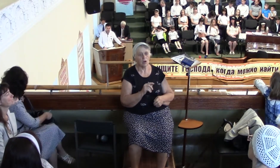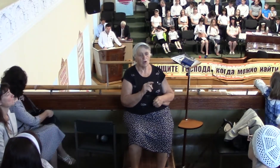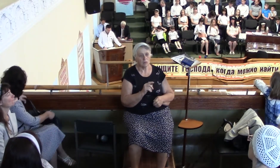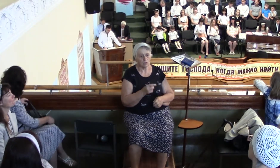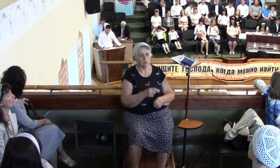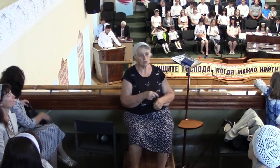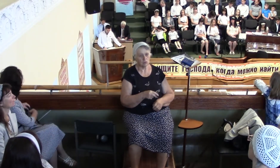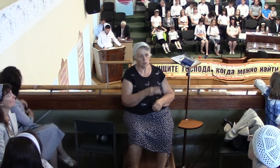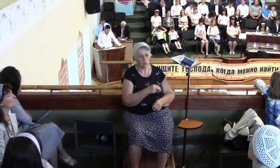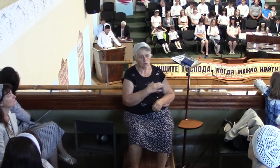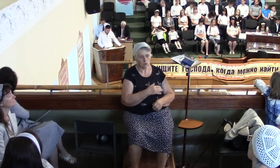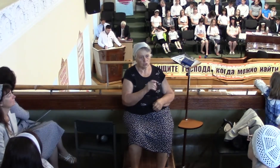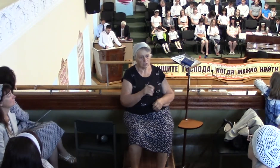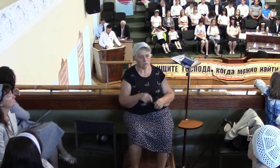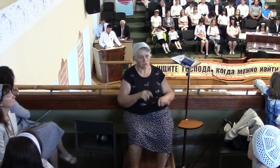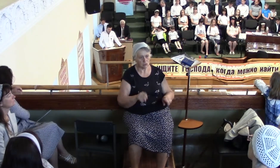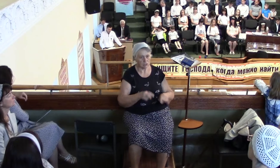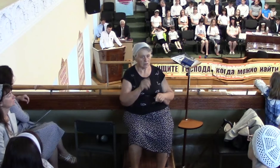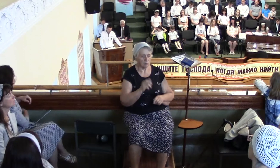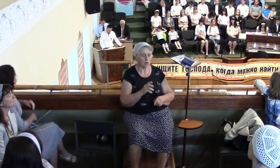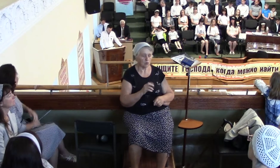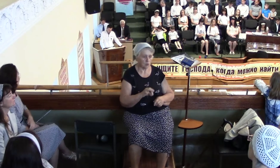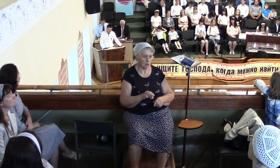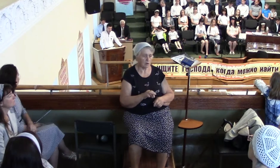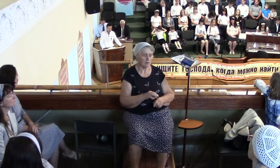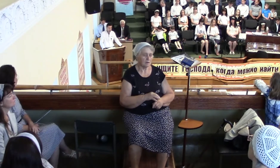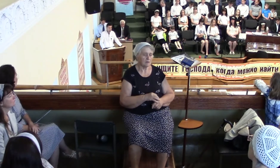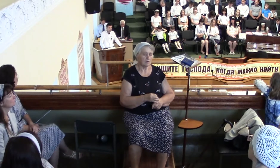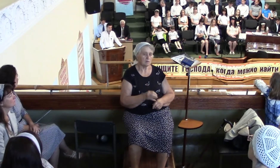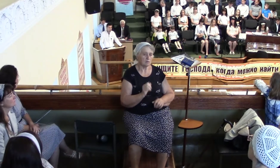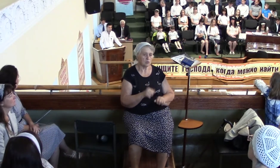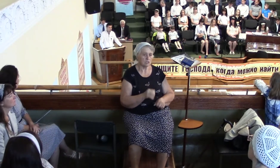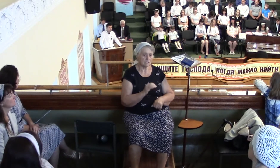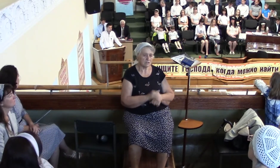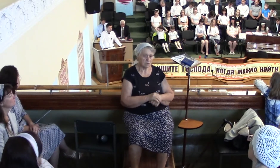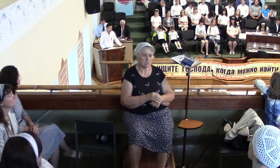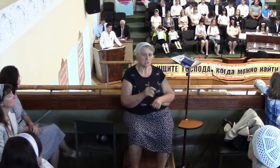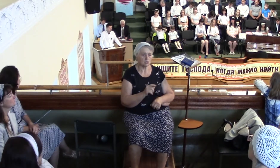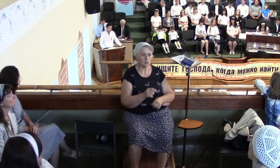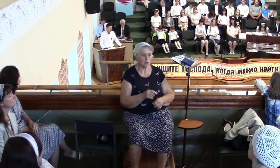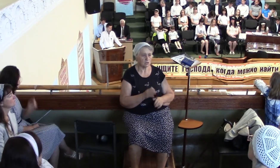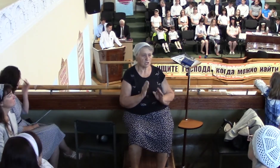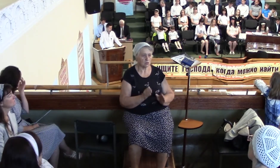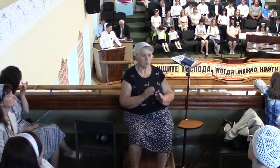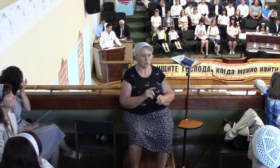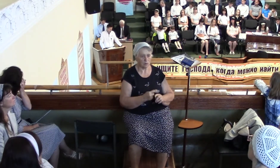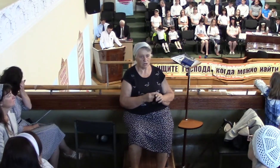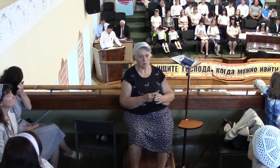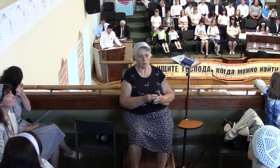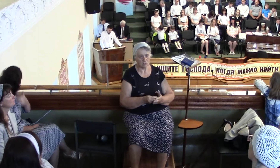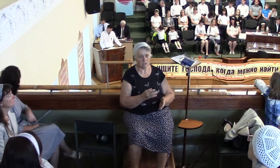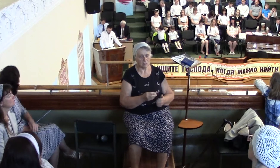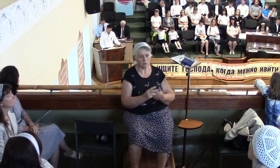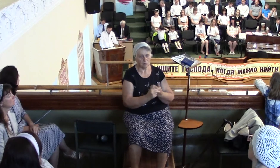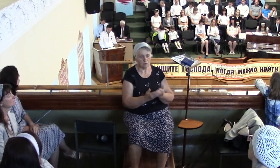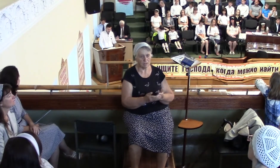ее создал Бог. Но однако же, мы можем заметить, что не только поэтому она ценна.